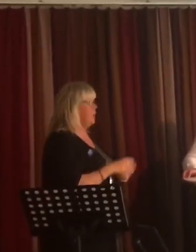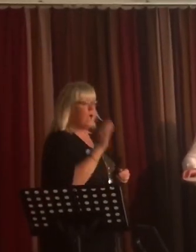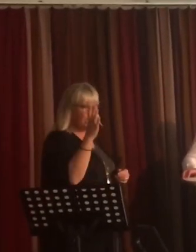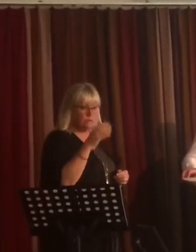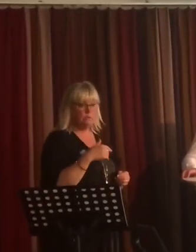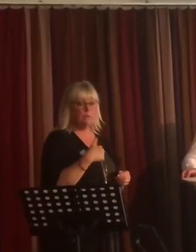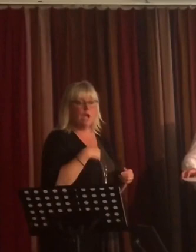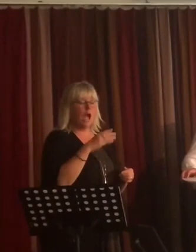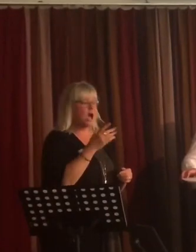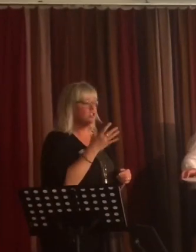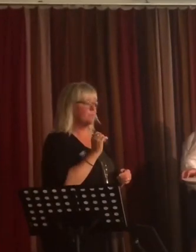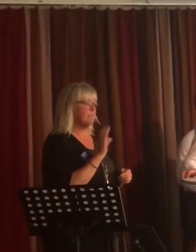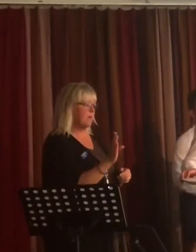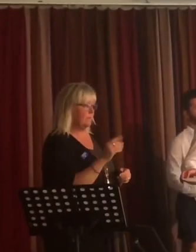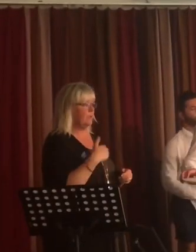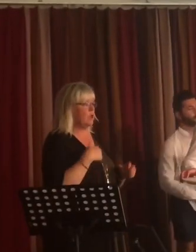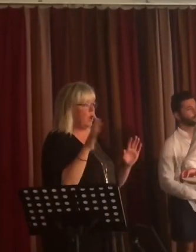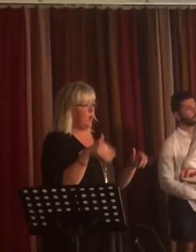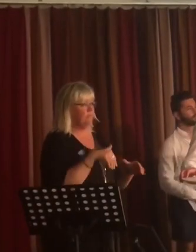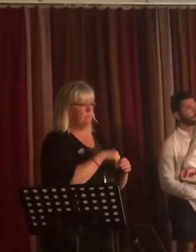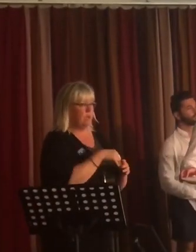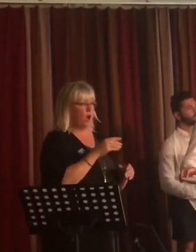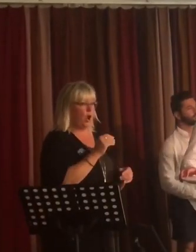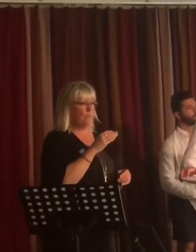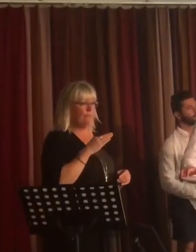Hej, Ahmed heter jag, jag har gått i Al-Prep.